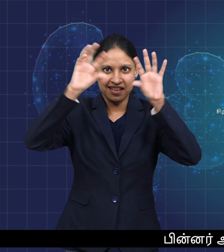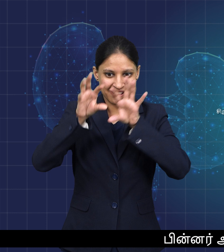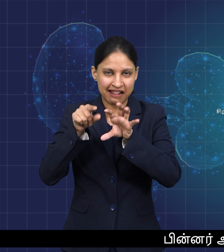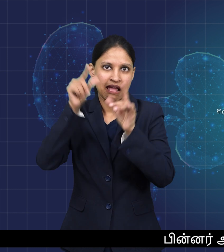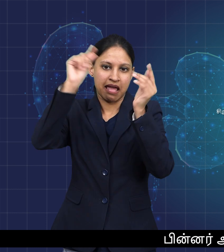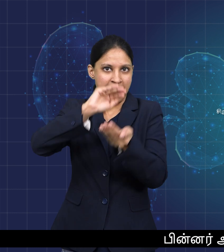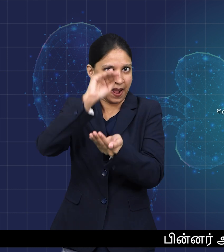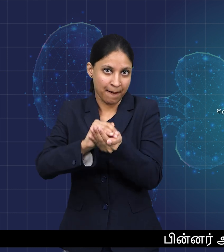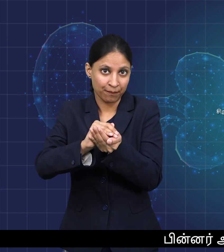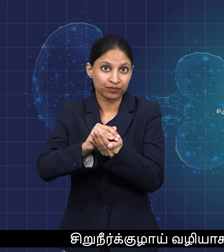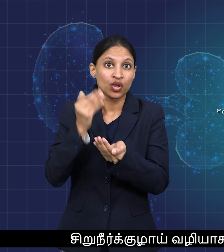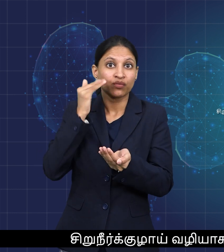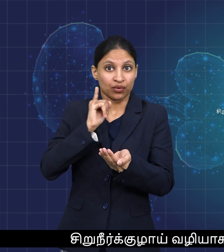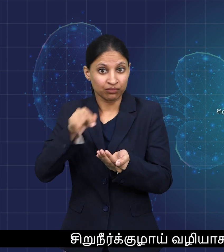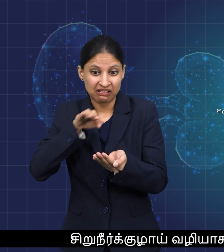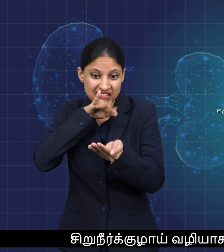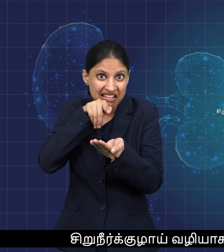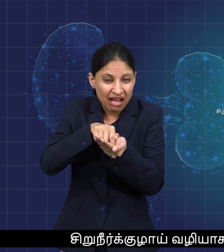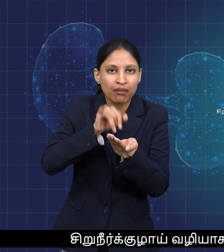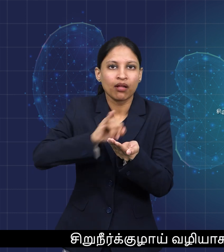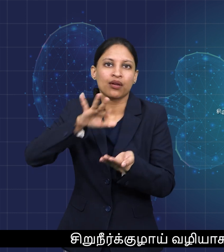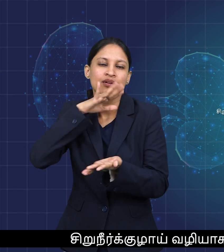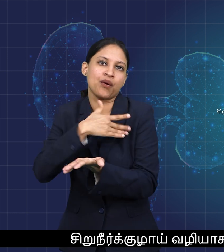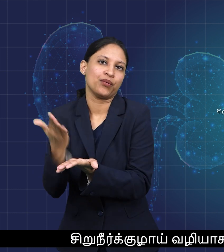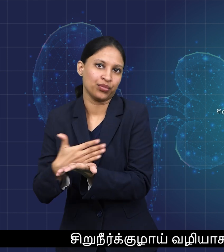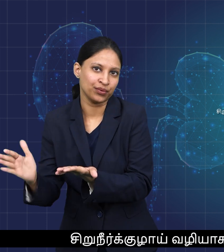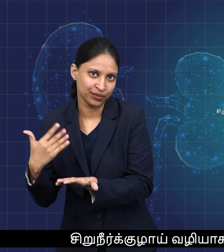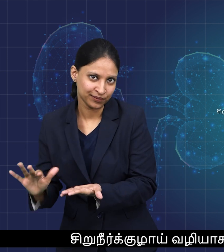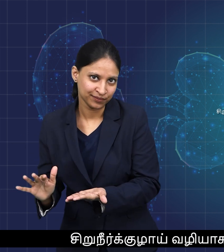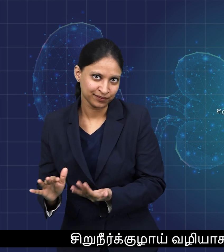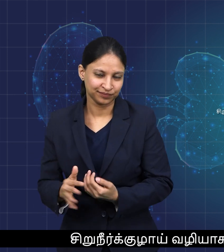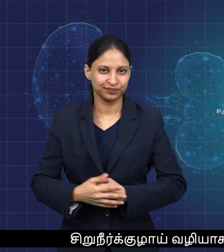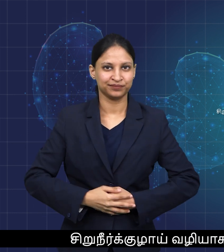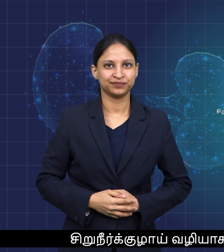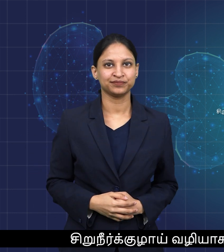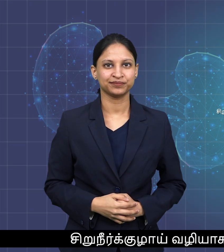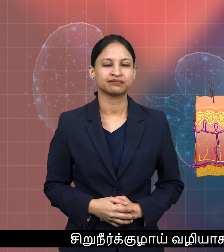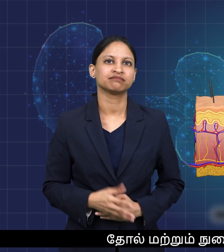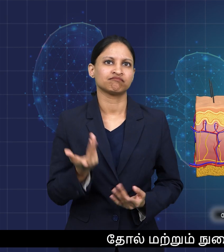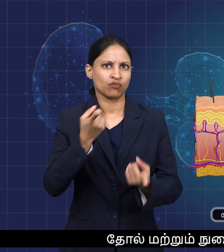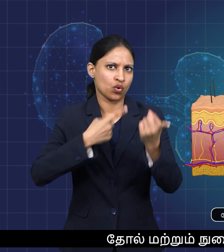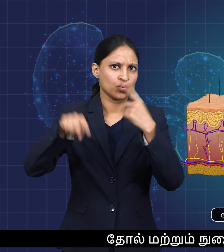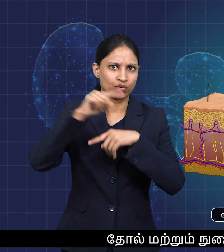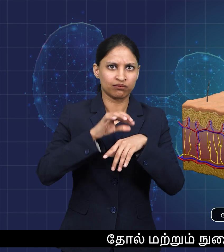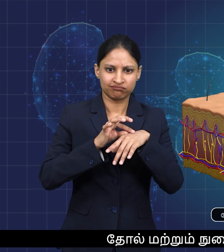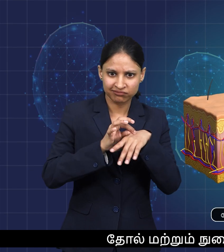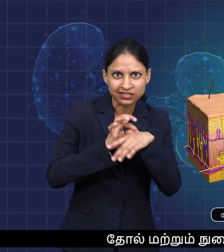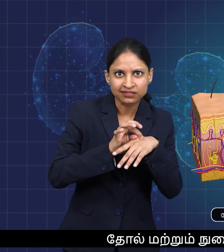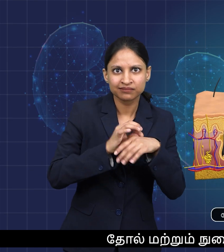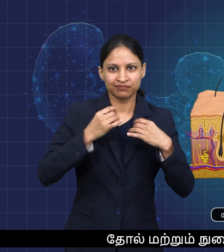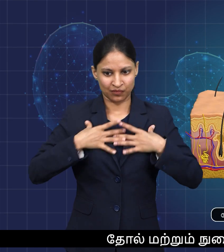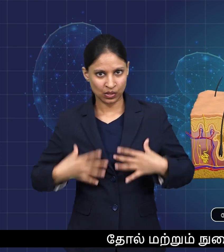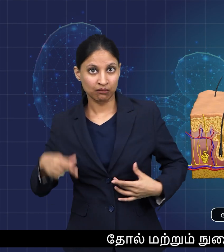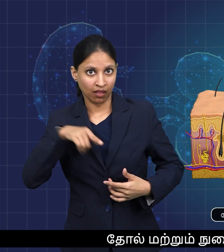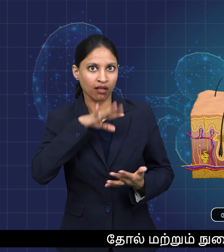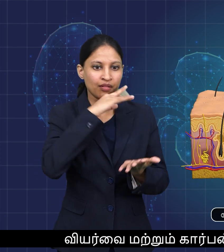பின்னர் அது சிறுநீர் வடிவில் சிறுநீர் குழாய் வழியாக உடலை விட்டு வெளியேறுகிறது. தோல் மற்றும்